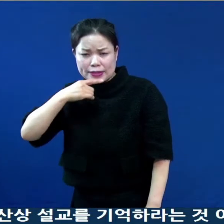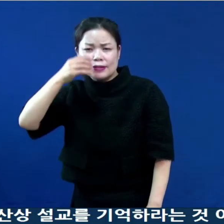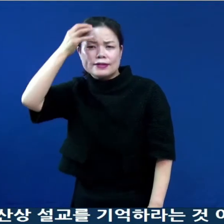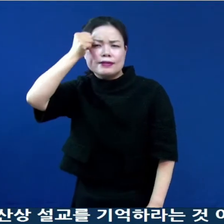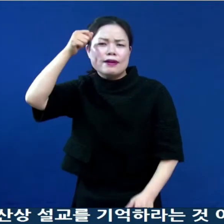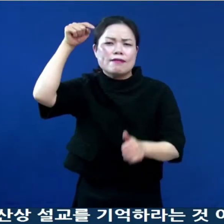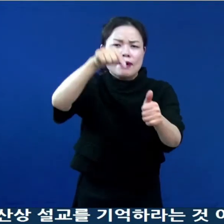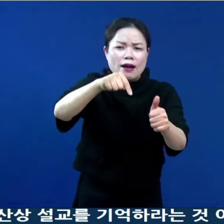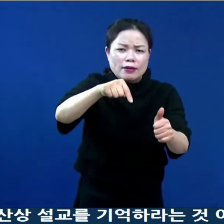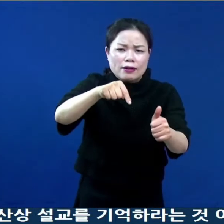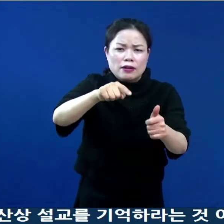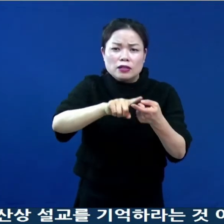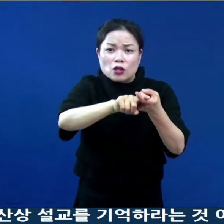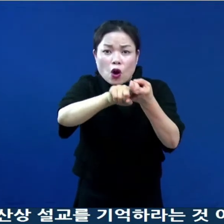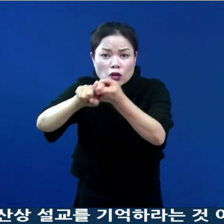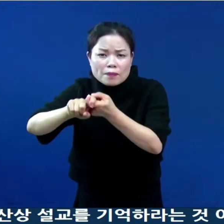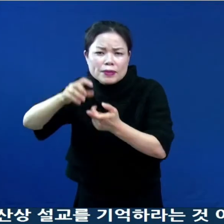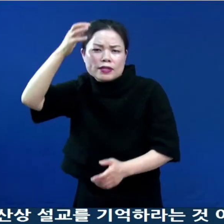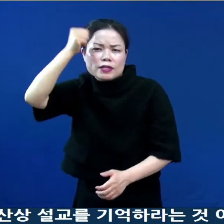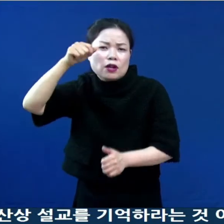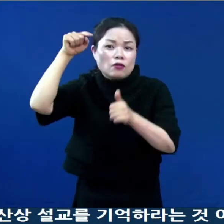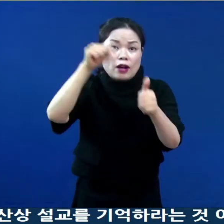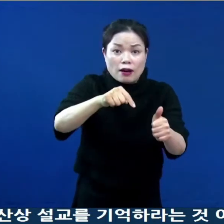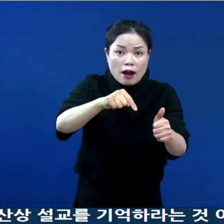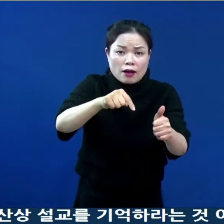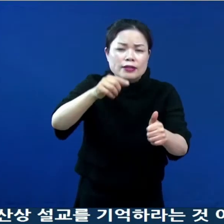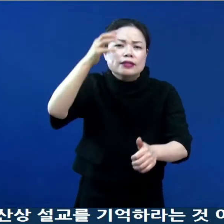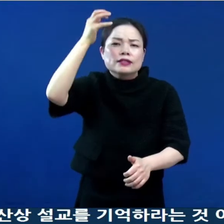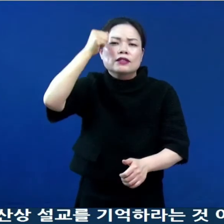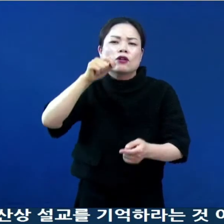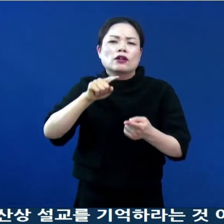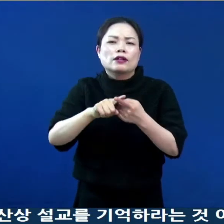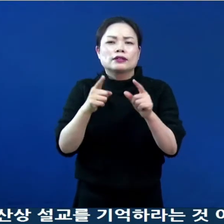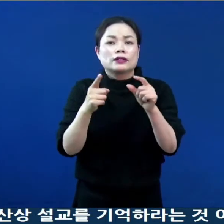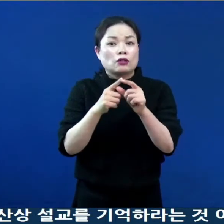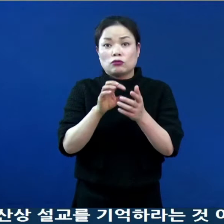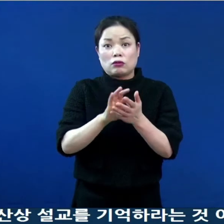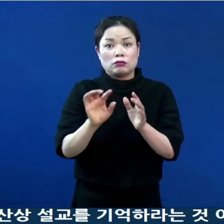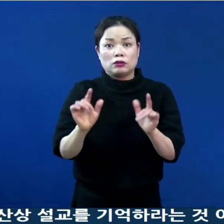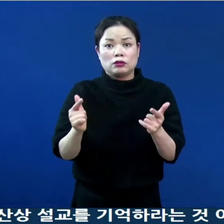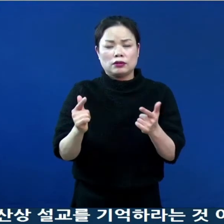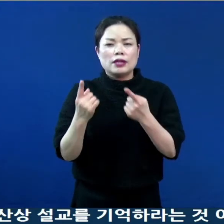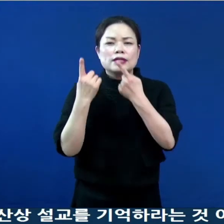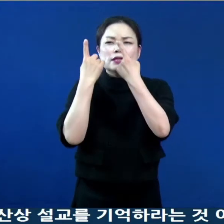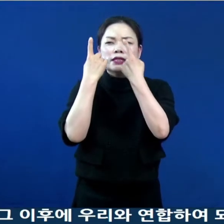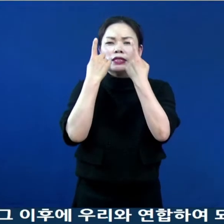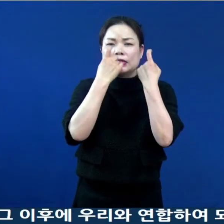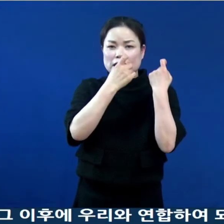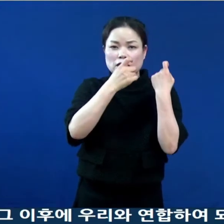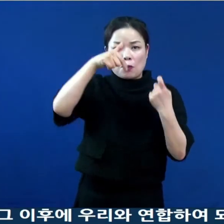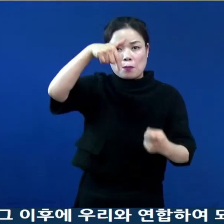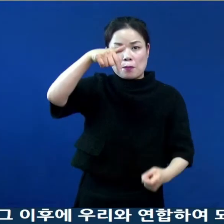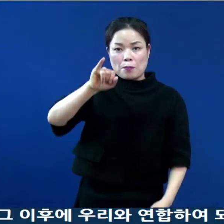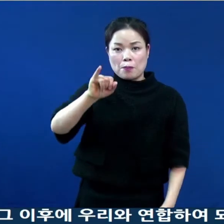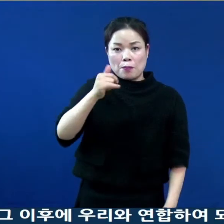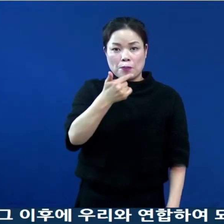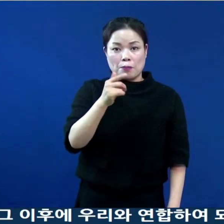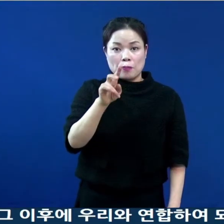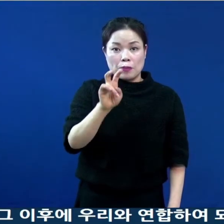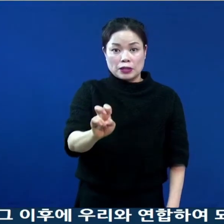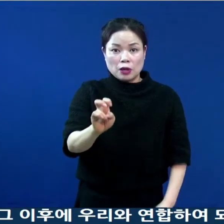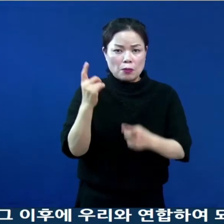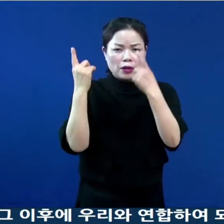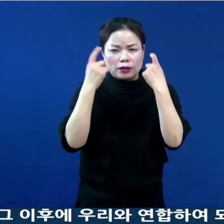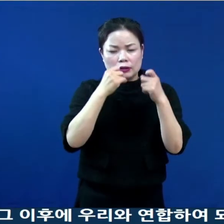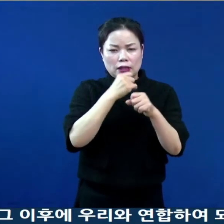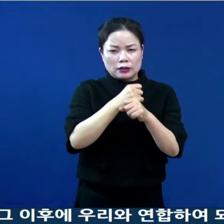기억하라. 그것과 연합되어진 것을 기억하라. 그런데 기억하라라는 단어를 쓰지 않고 기념하라라는 단어를 쓰는데 그건 번역상의